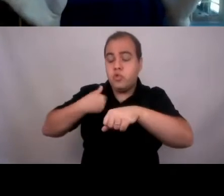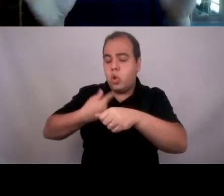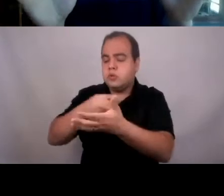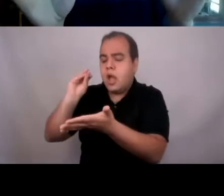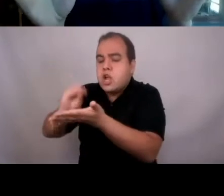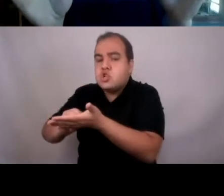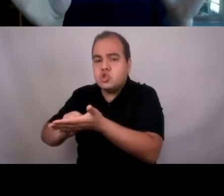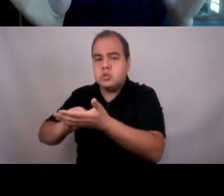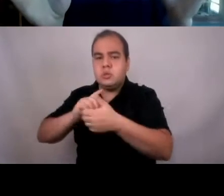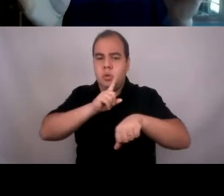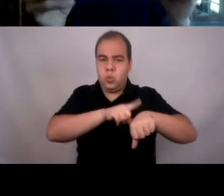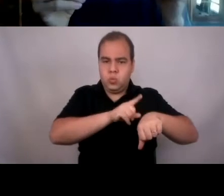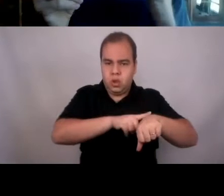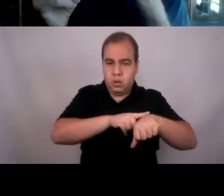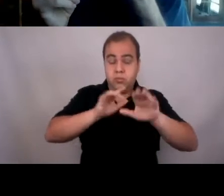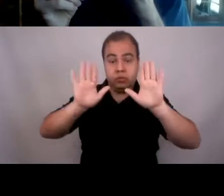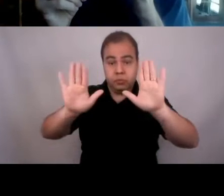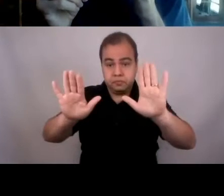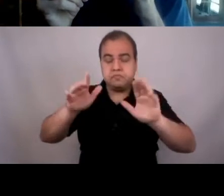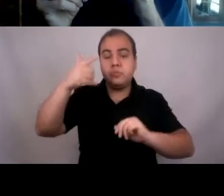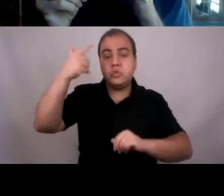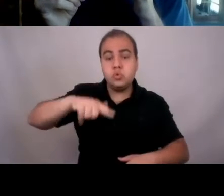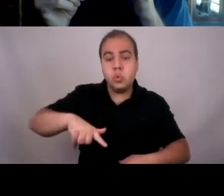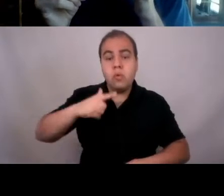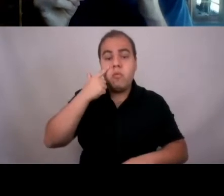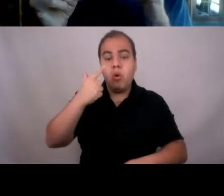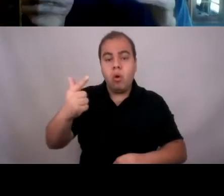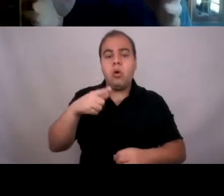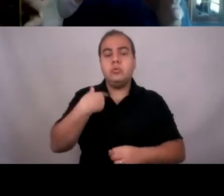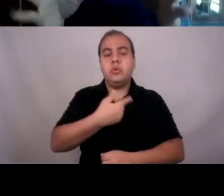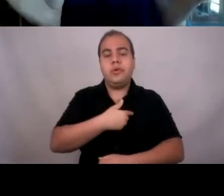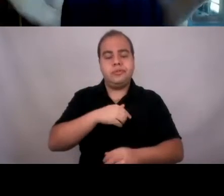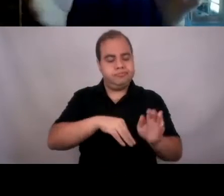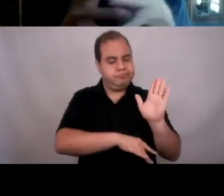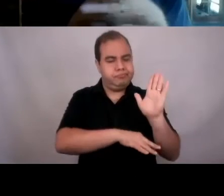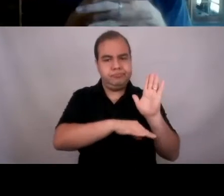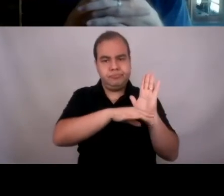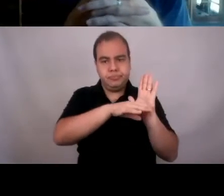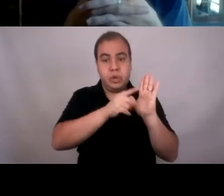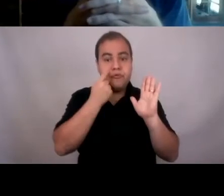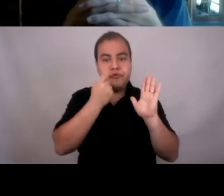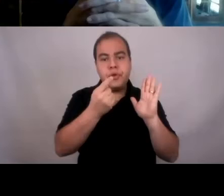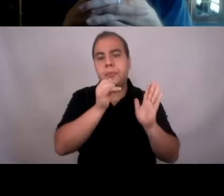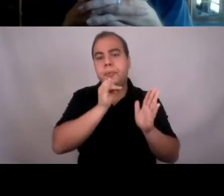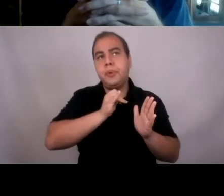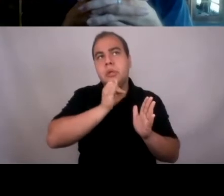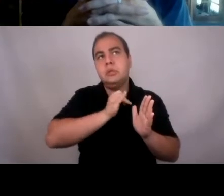ele deu, de novo, vamos lá medir que ele deu